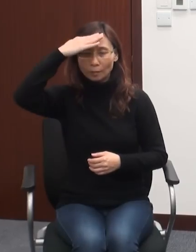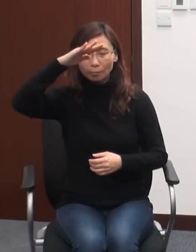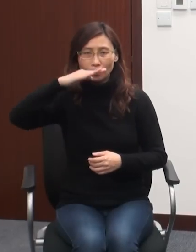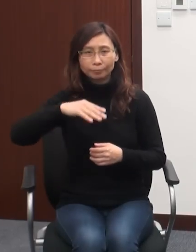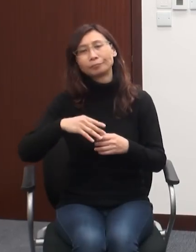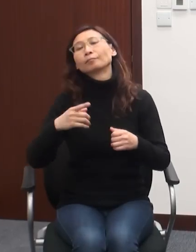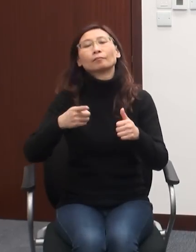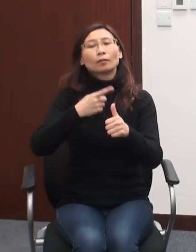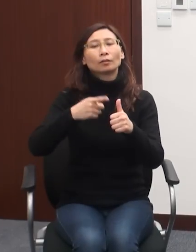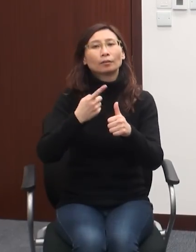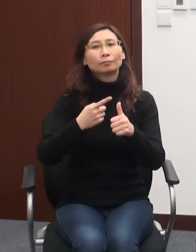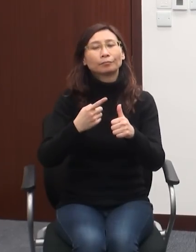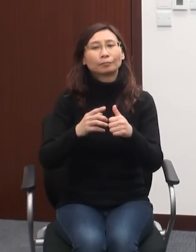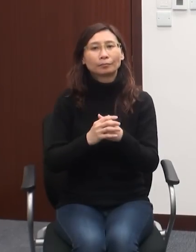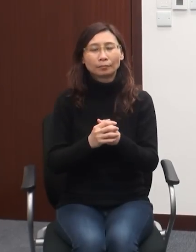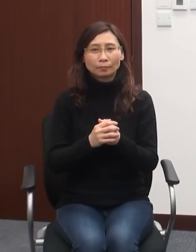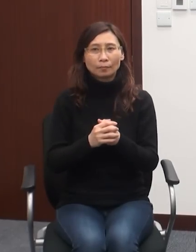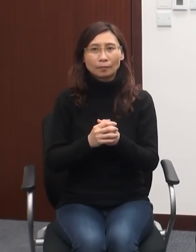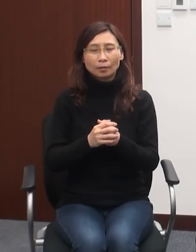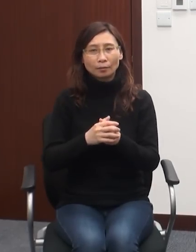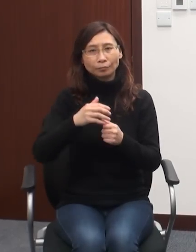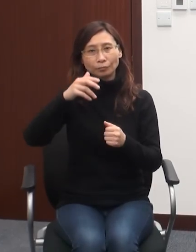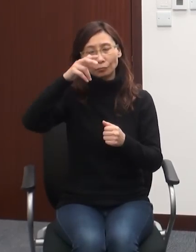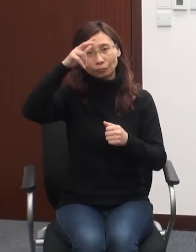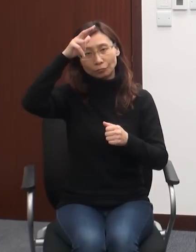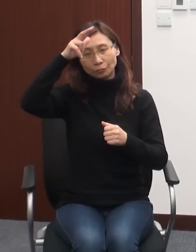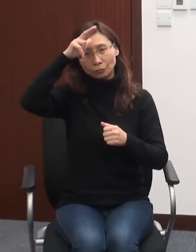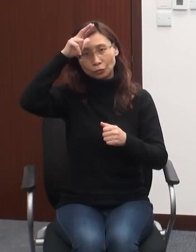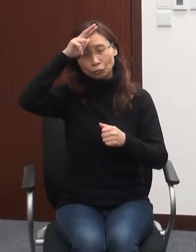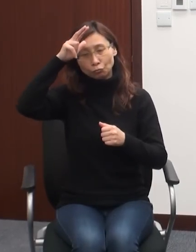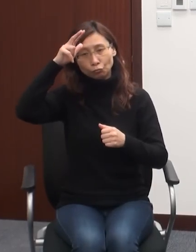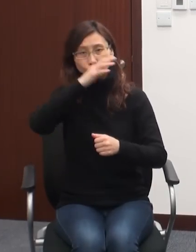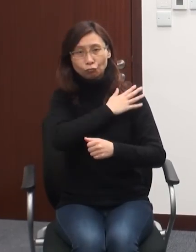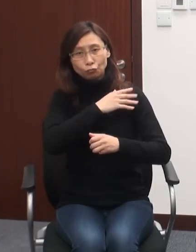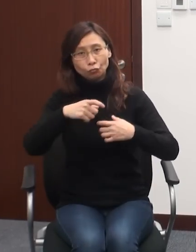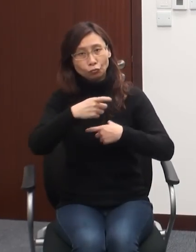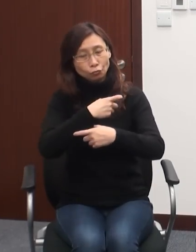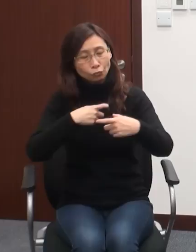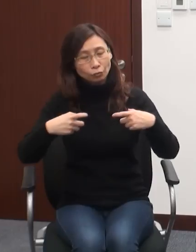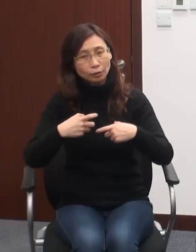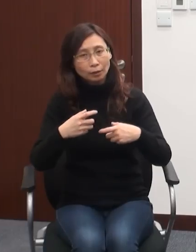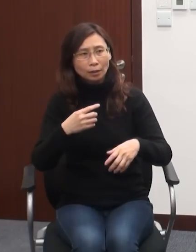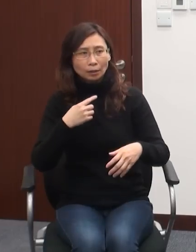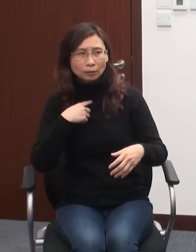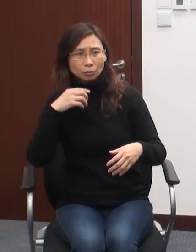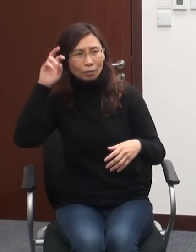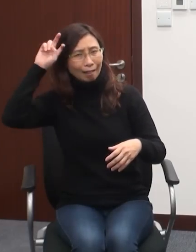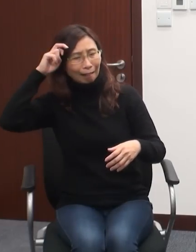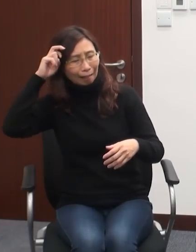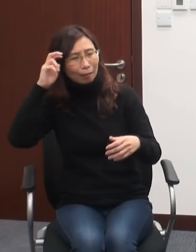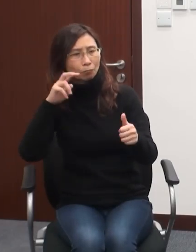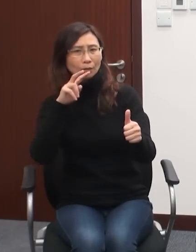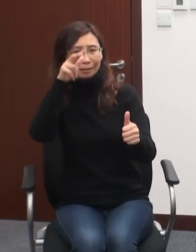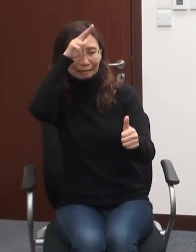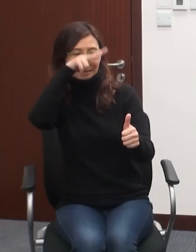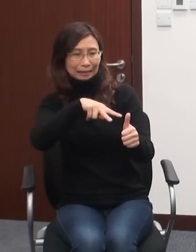第一，財爺亦都唔需要考慮嗰、那個即係、就是、民情啊、政治需要啊，要排檔啦、啊。咁第二樣嘢，其實如果你話睇翻之